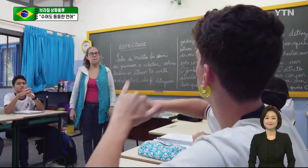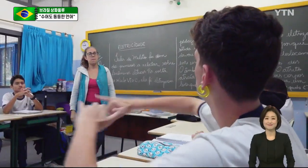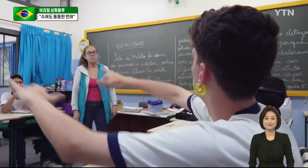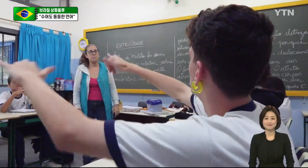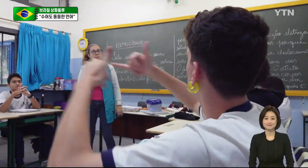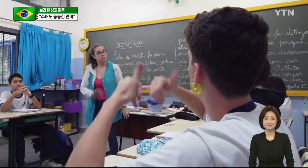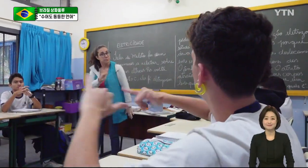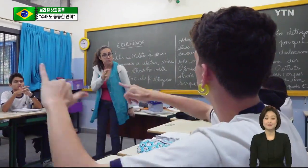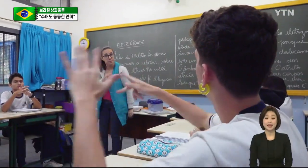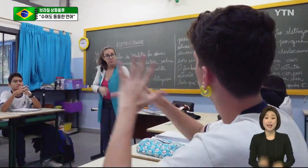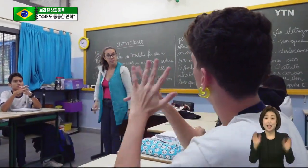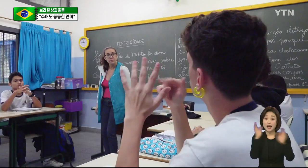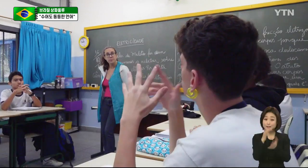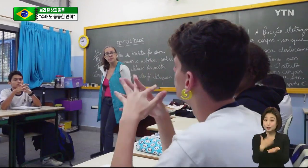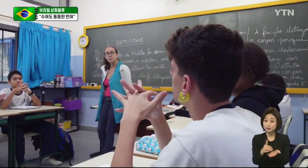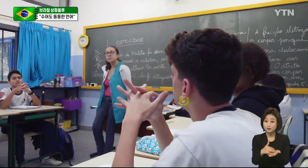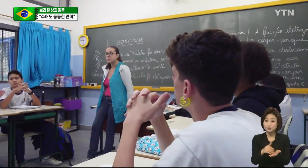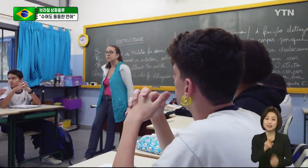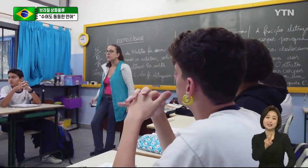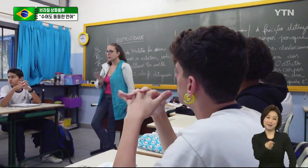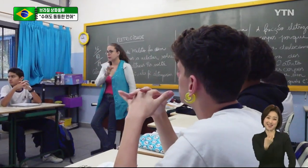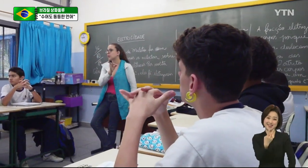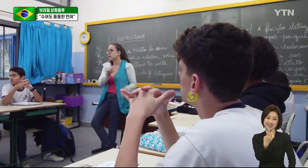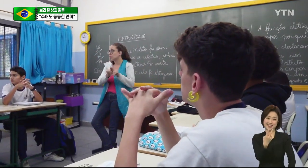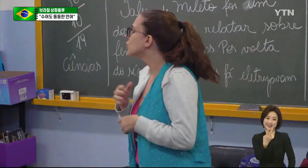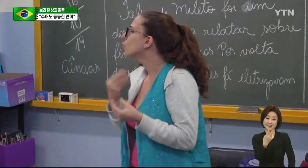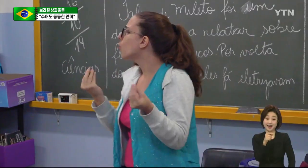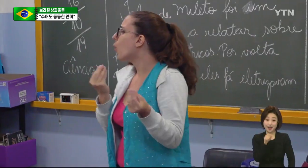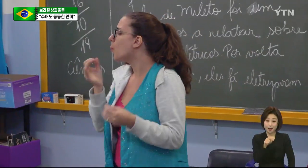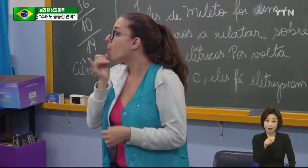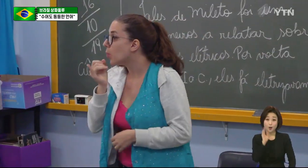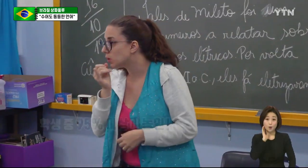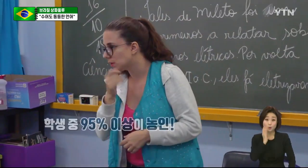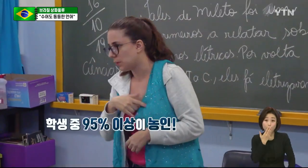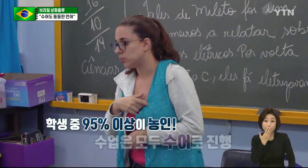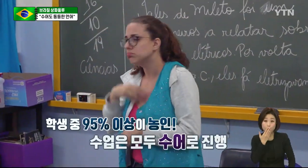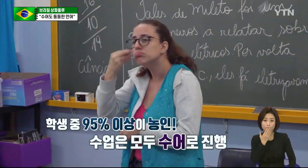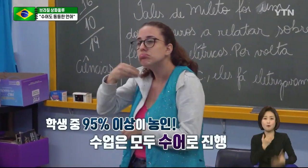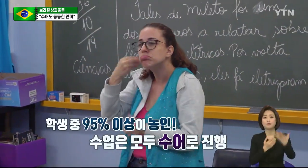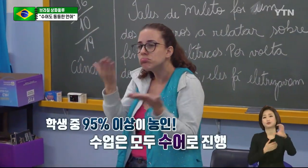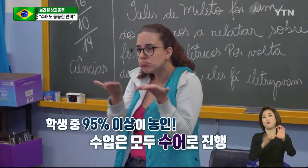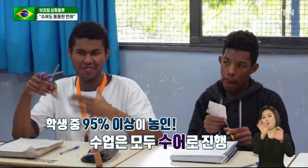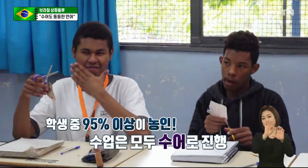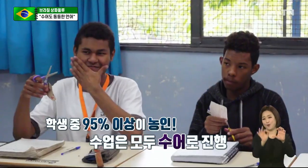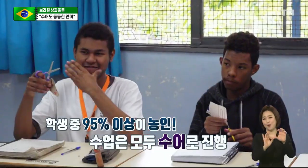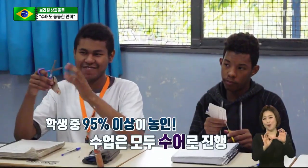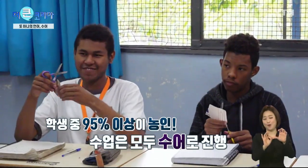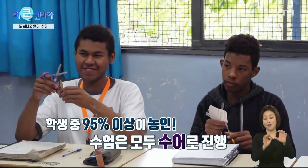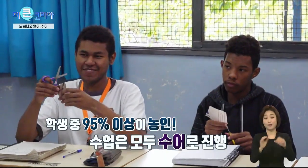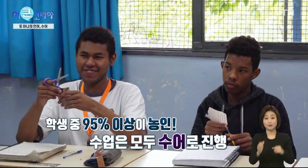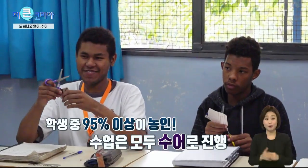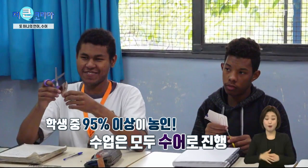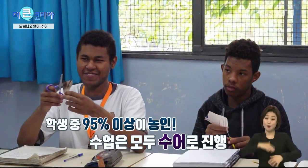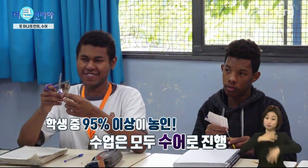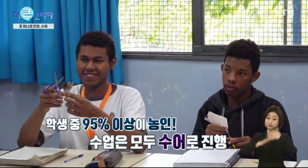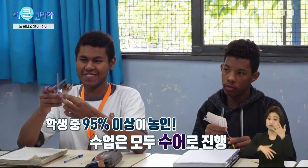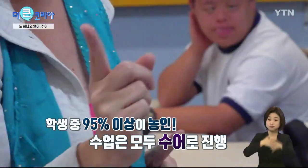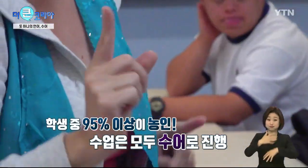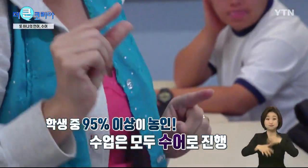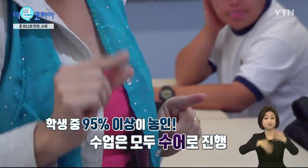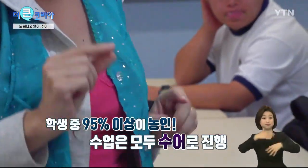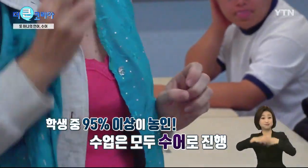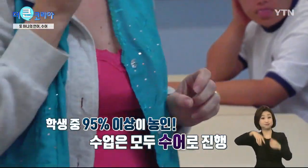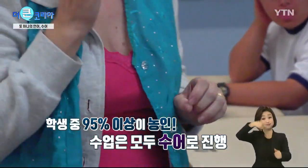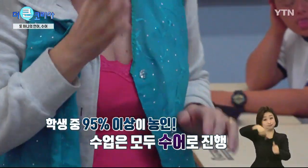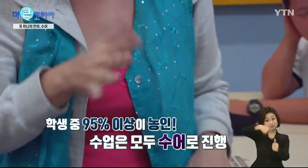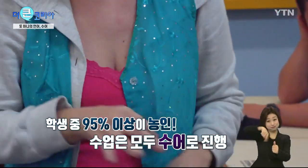né? 200여 명의 장애 학생이 다니는 이 학교엔 95% 이상이 농인인 만큼 수업은